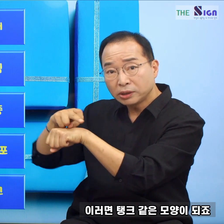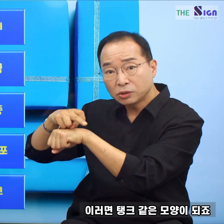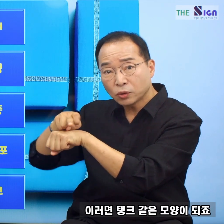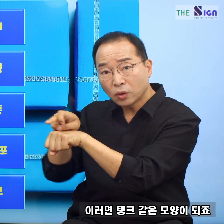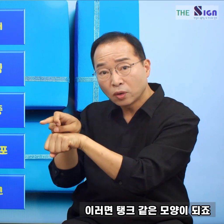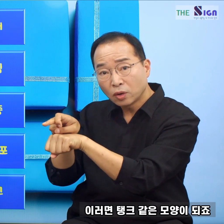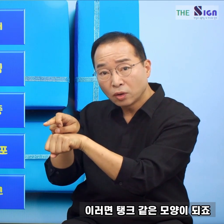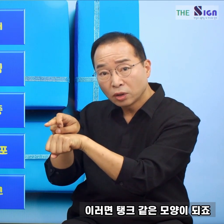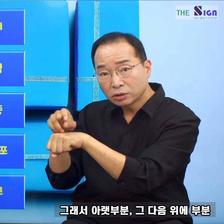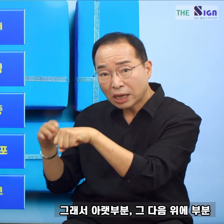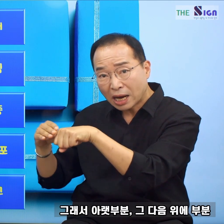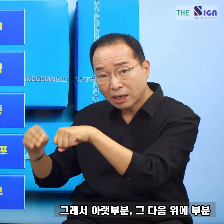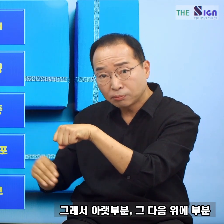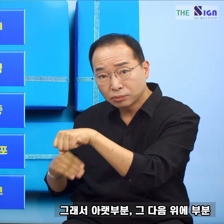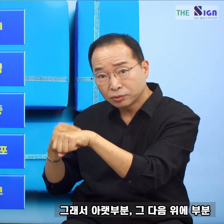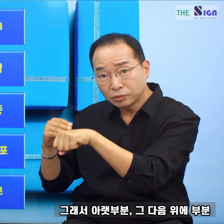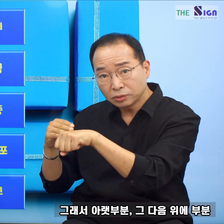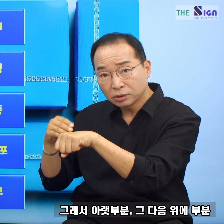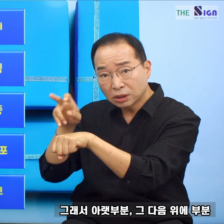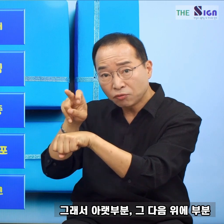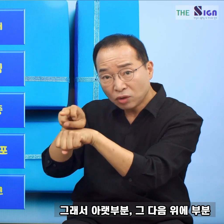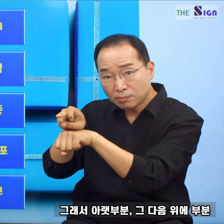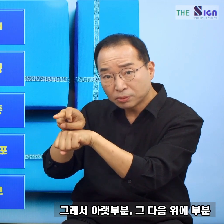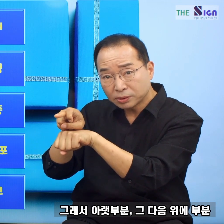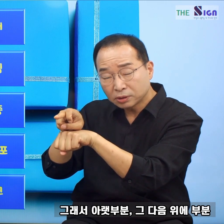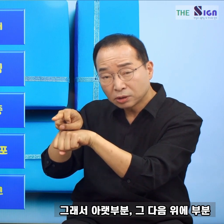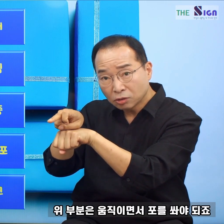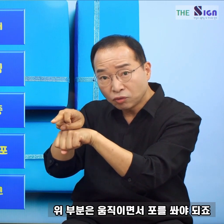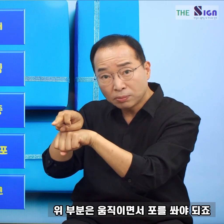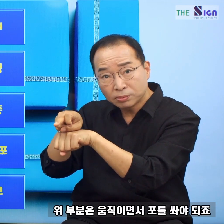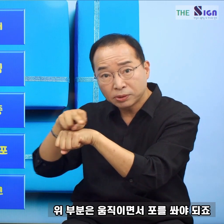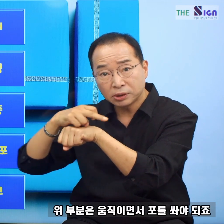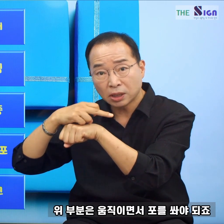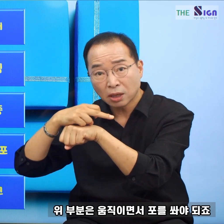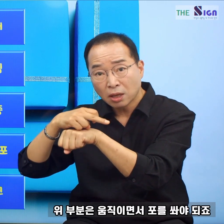되죠. 그래서 아랫부분, 그다음 위에 부분. 그 위에 부분 이제